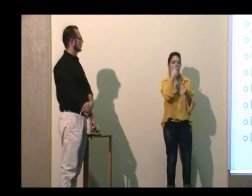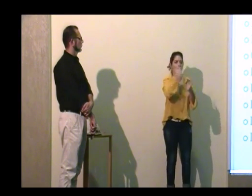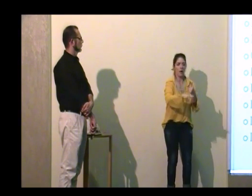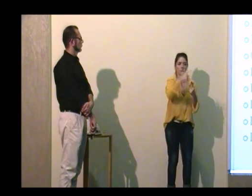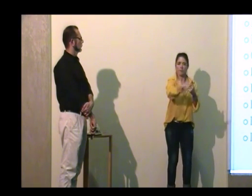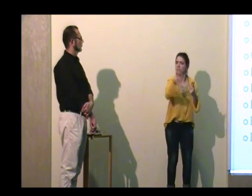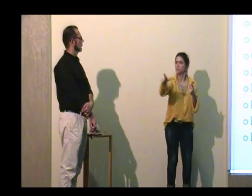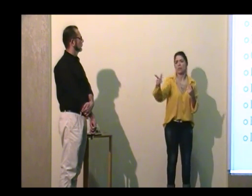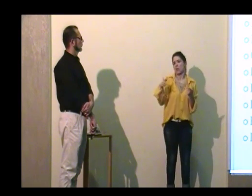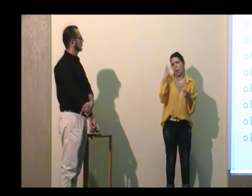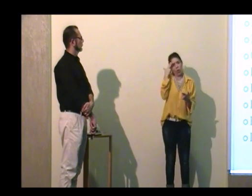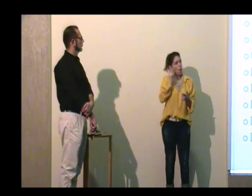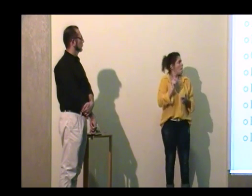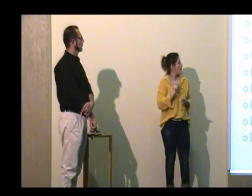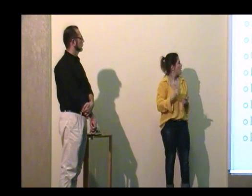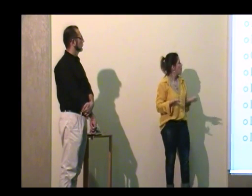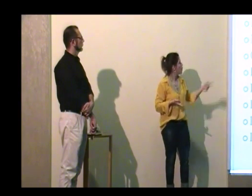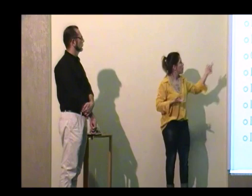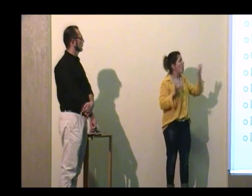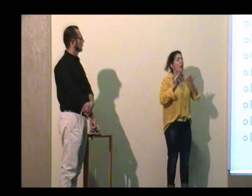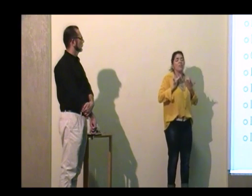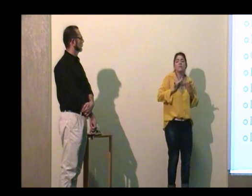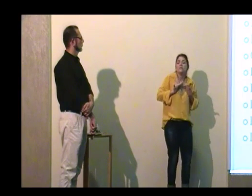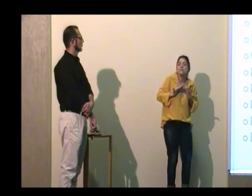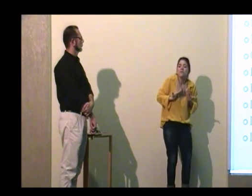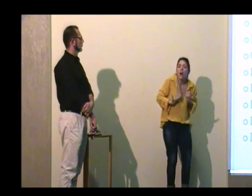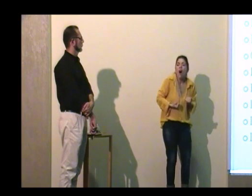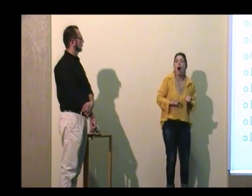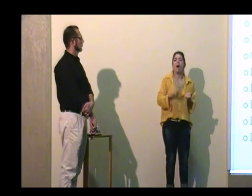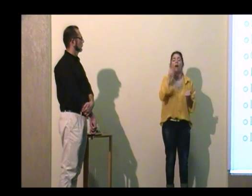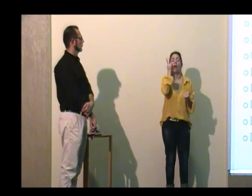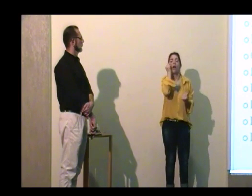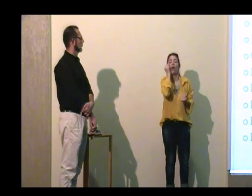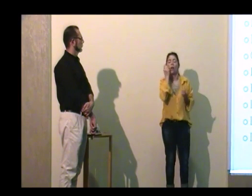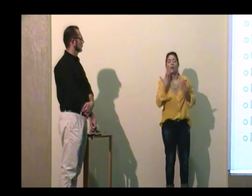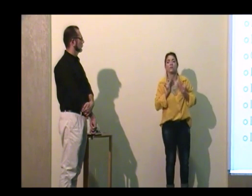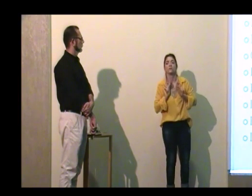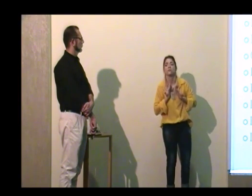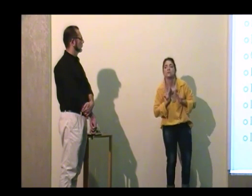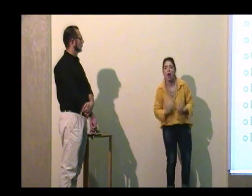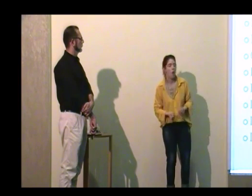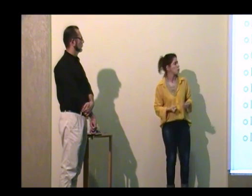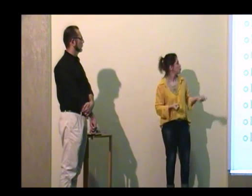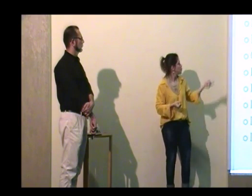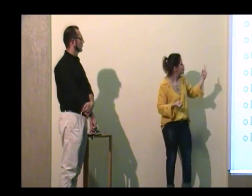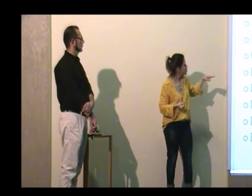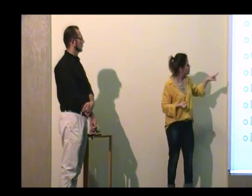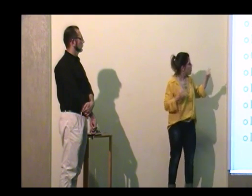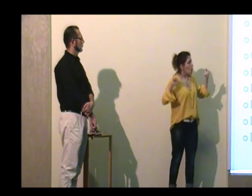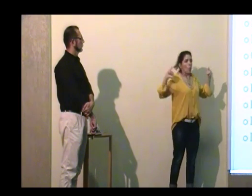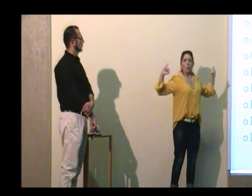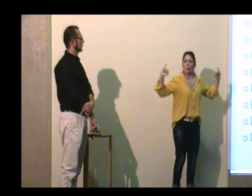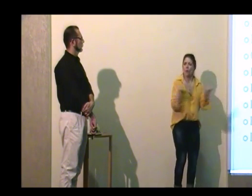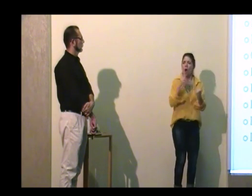A pessoa come e acaba uma hora sente fome de novo, 2 horas sente fome. Um cansaço, sono,